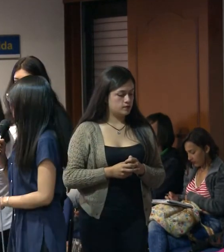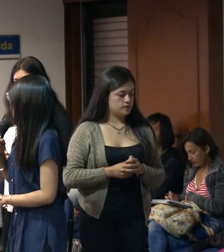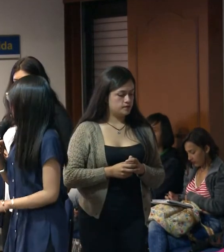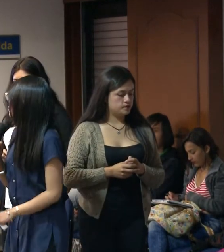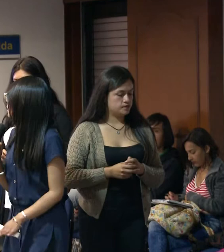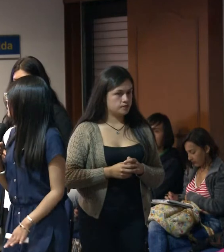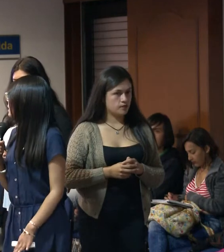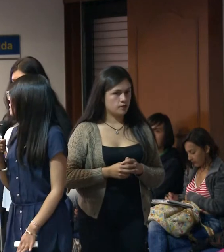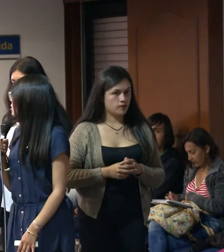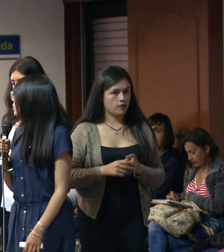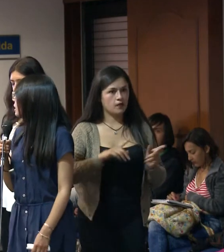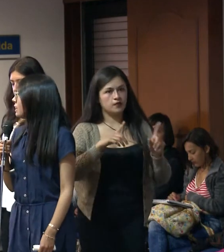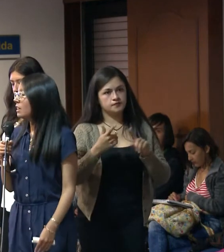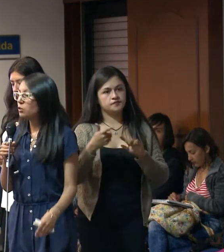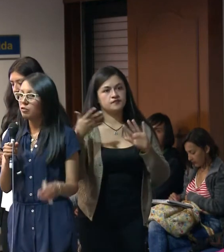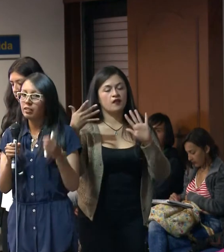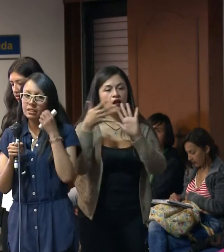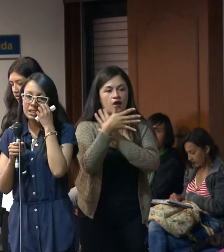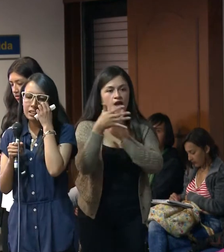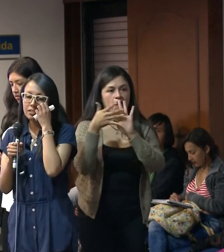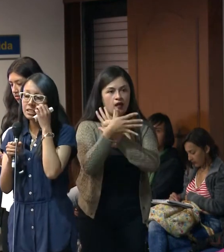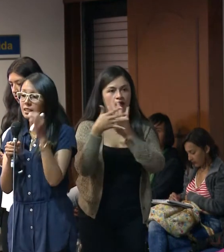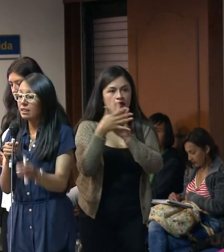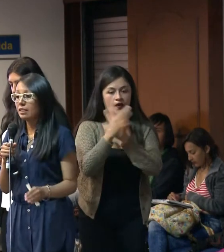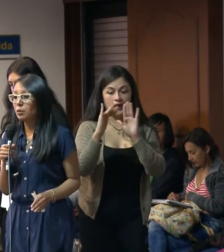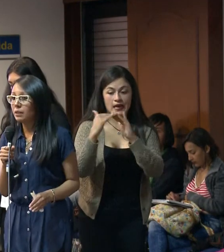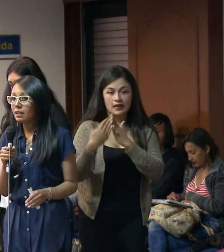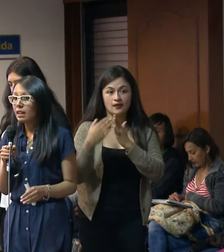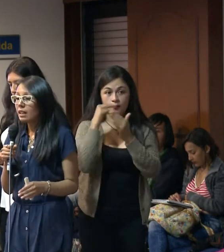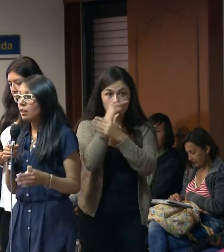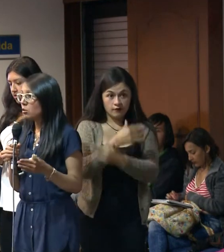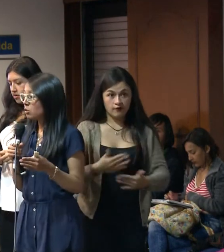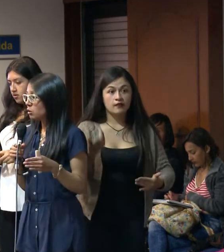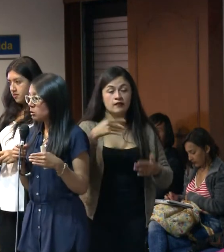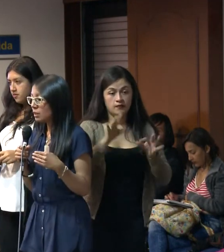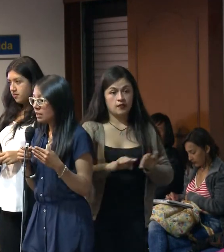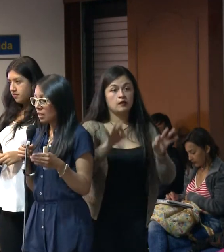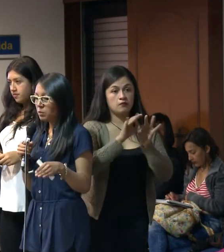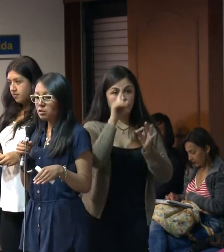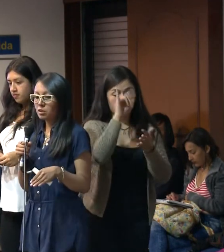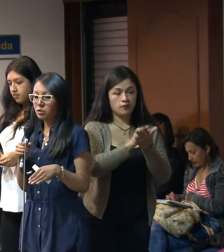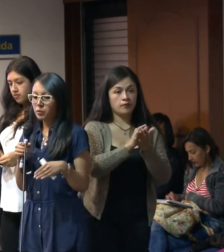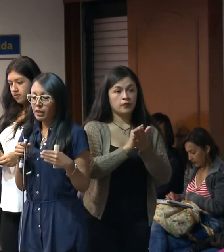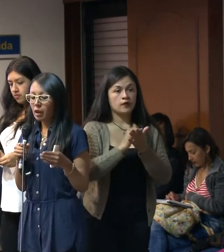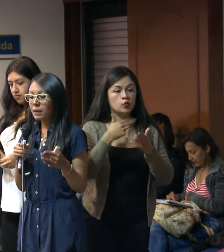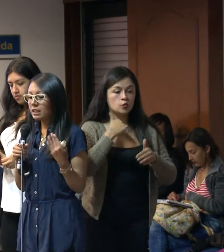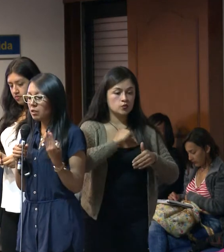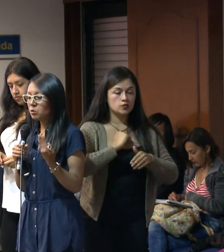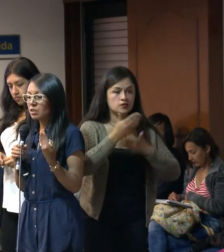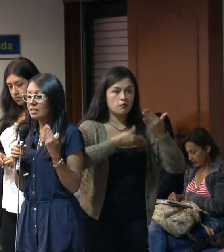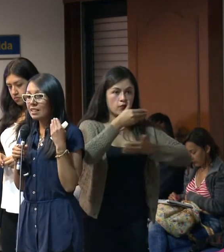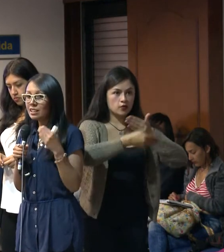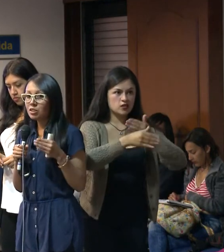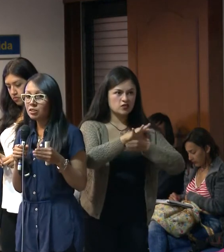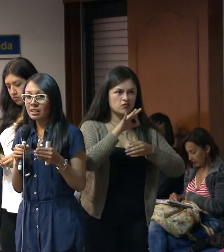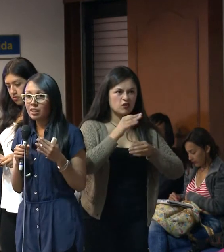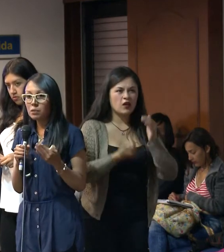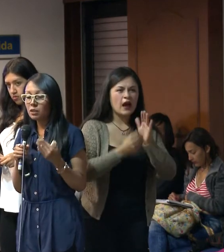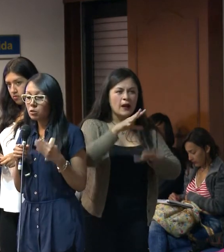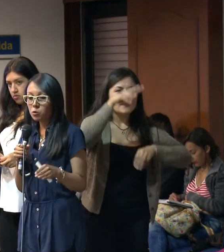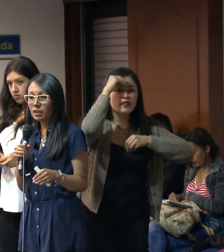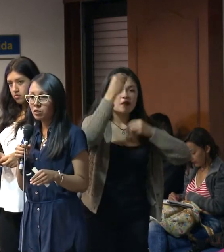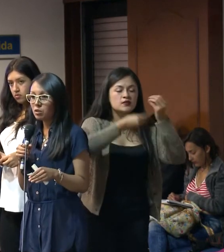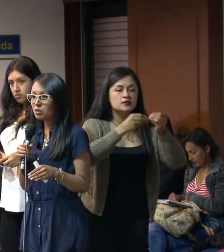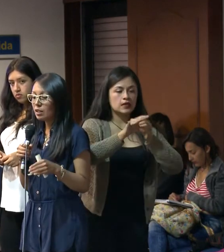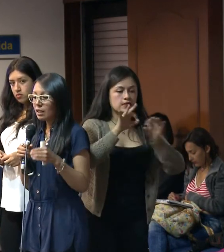Bueno, retomando la narración de literatura infantil, quiero resaltar también que nosotros durante el proceso aprendimos a seleccionar